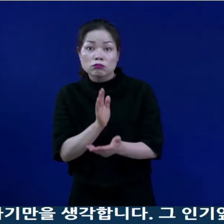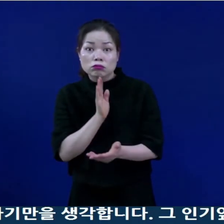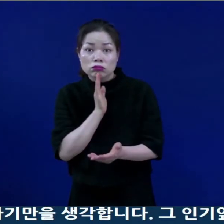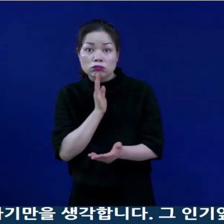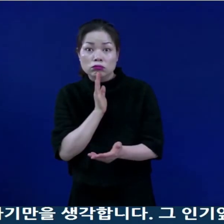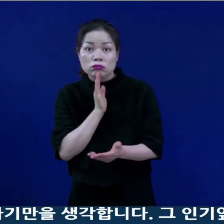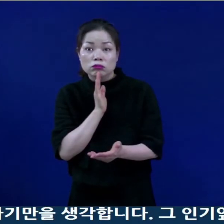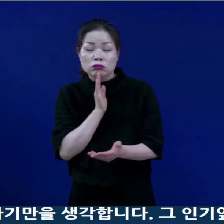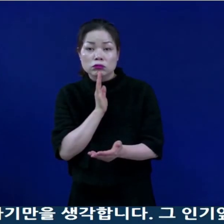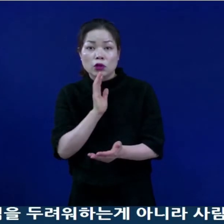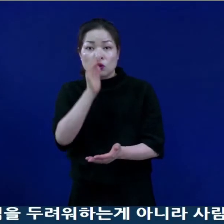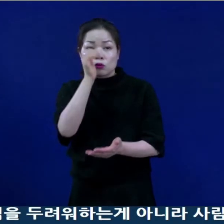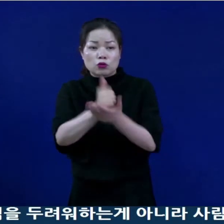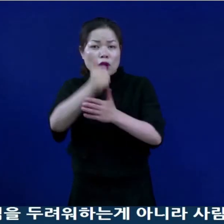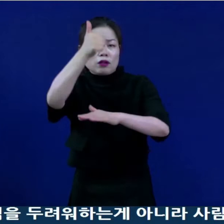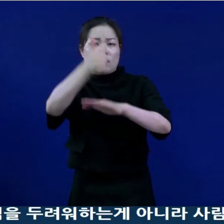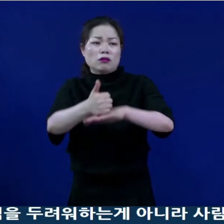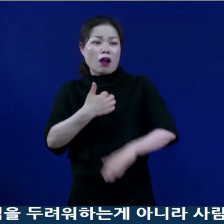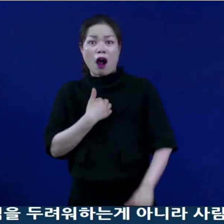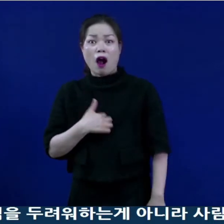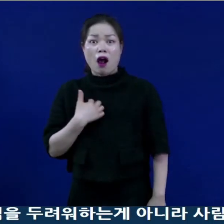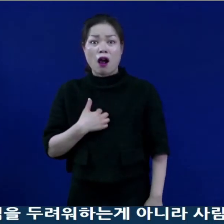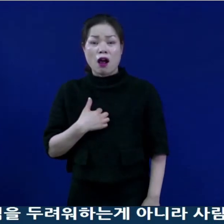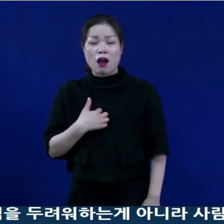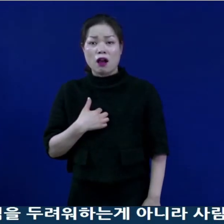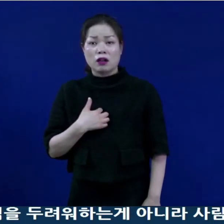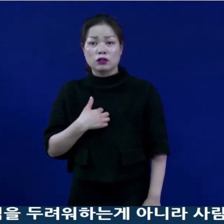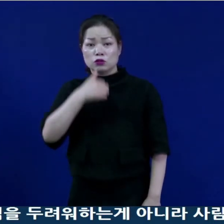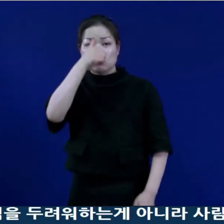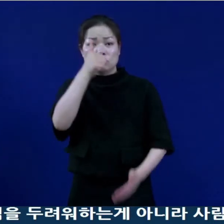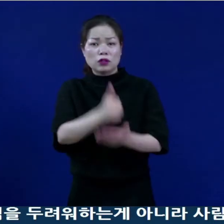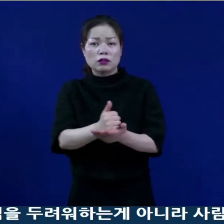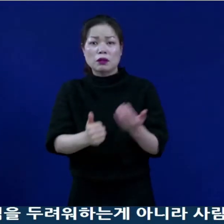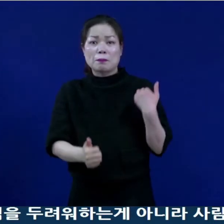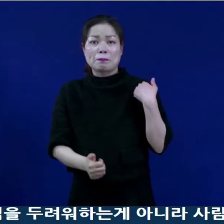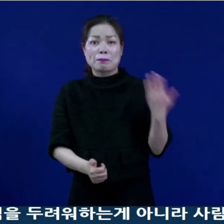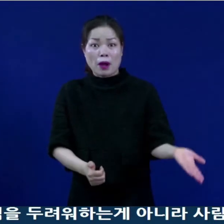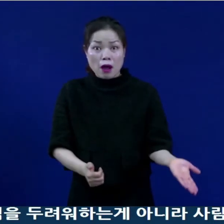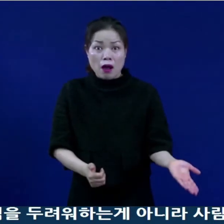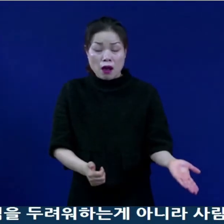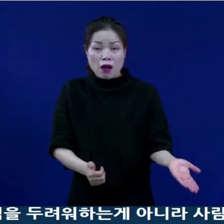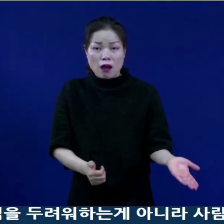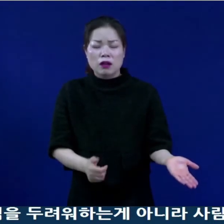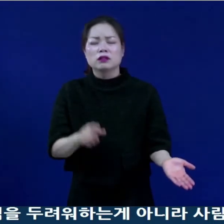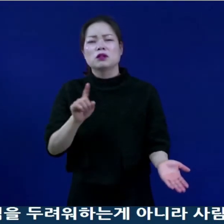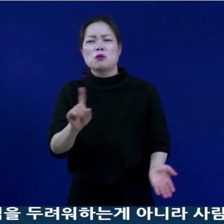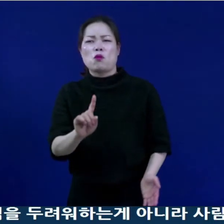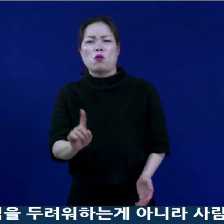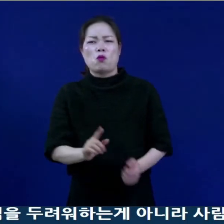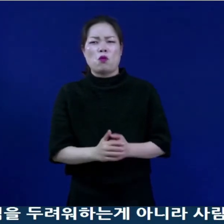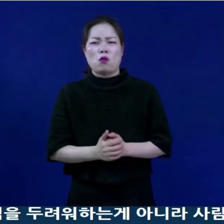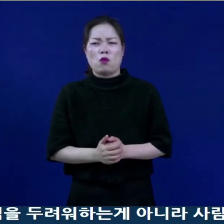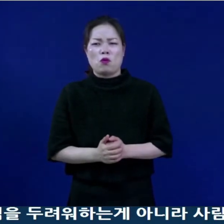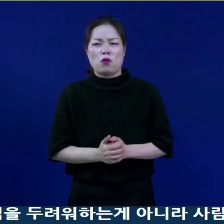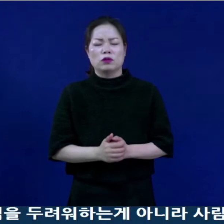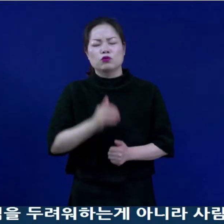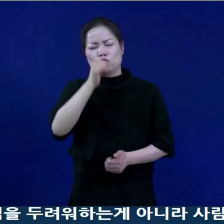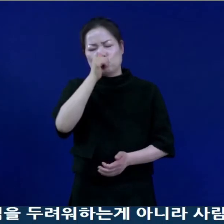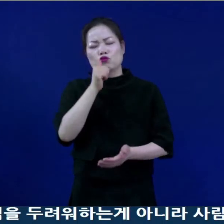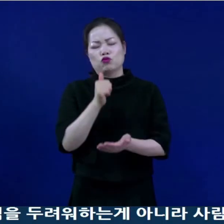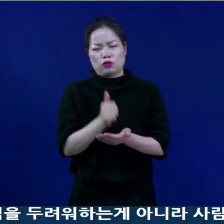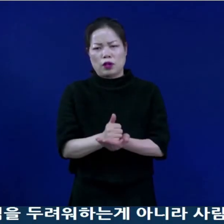근데 여러분, 죄의 결과를 알면서도 그 죄를 방치하는 것, 이것이 뭡니까?